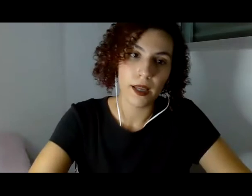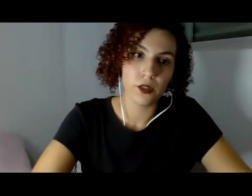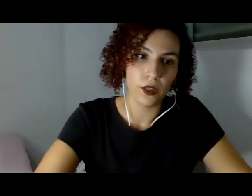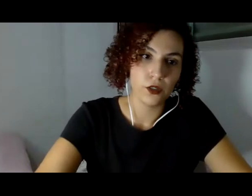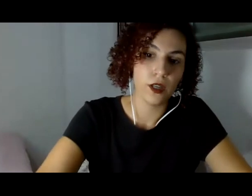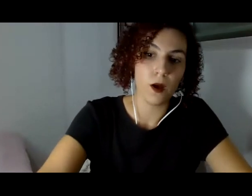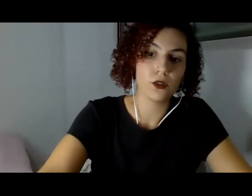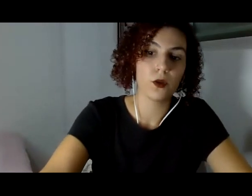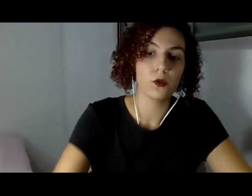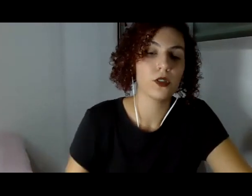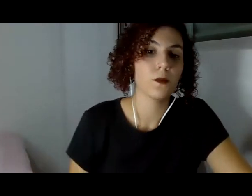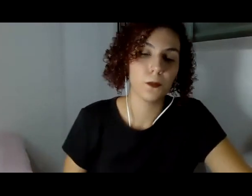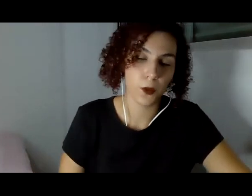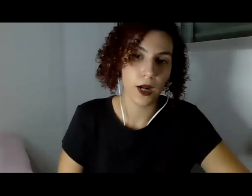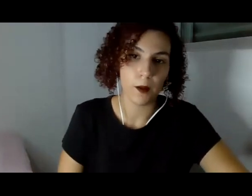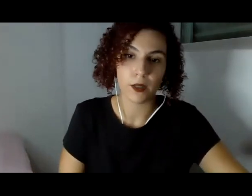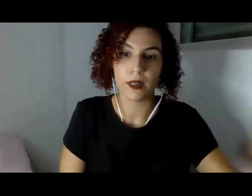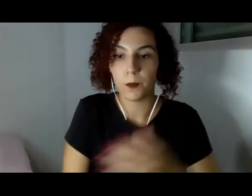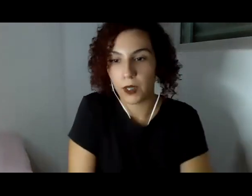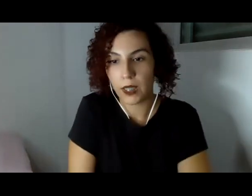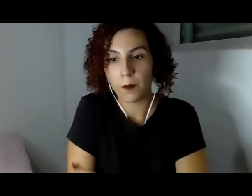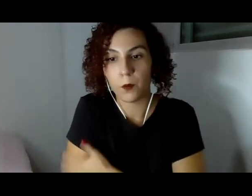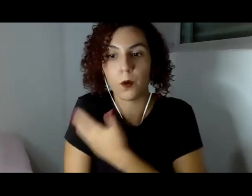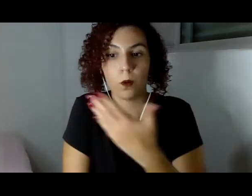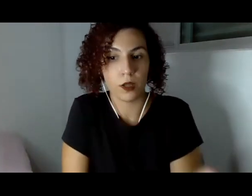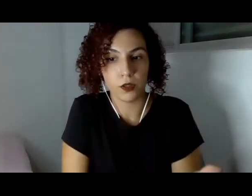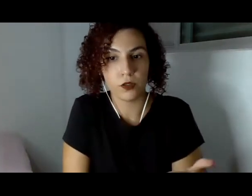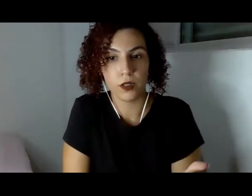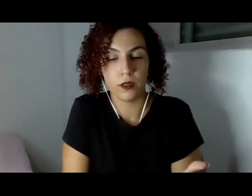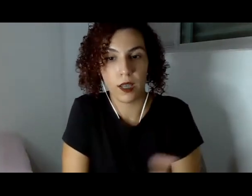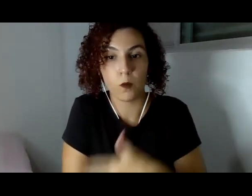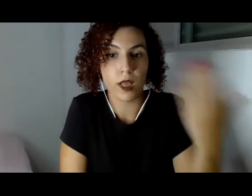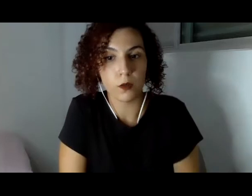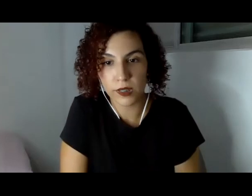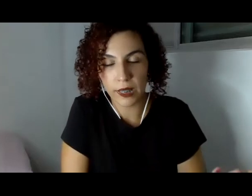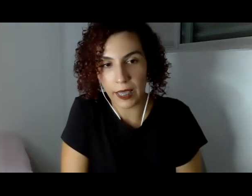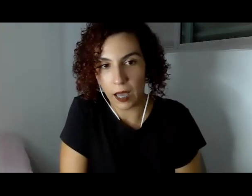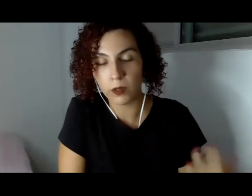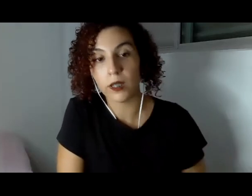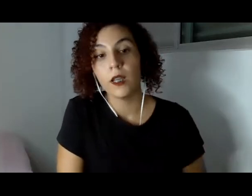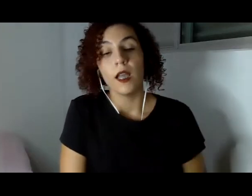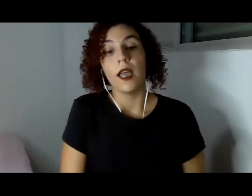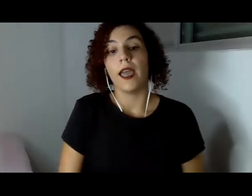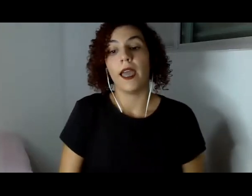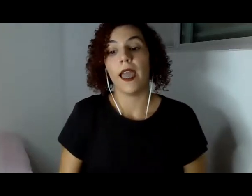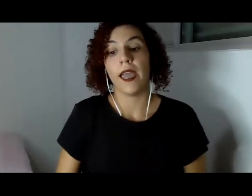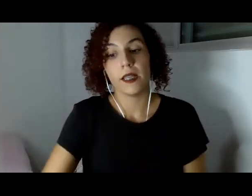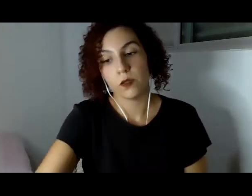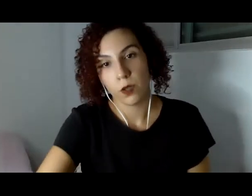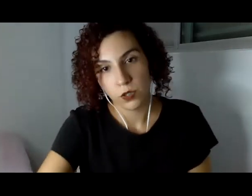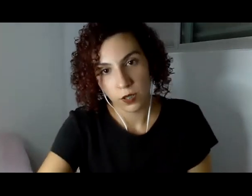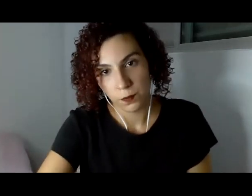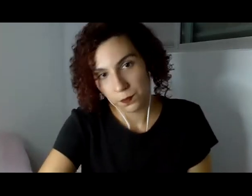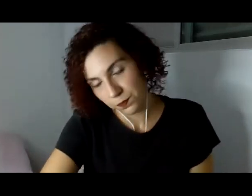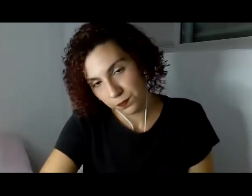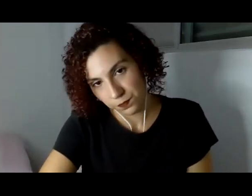No mais, gente, eu acho que o que eu tinha programado, até porque daqui a pouco a gente tem alguns alunos que têm aula, era